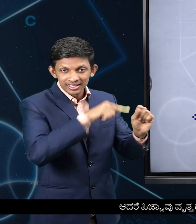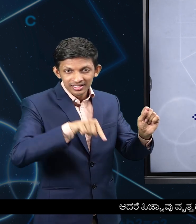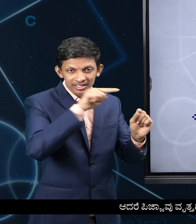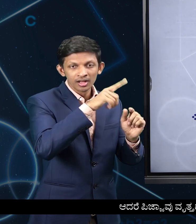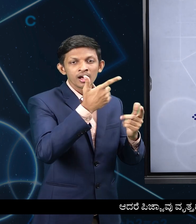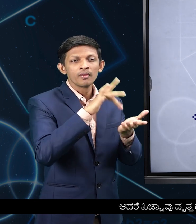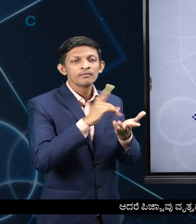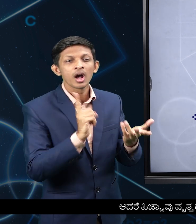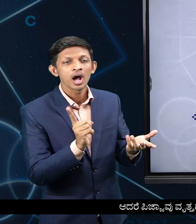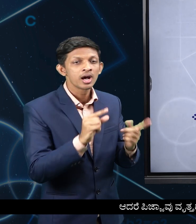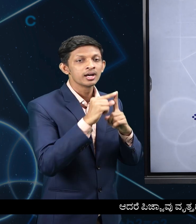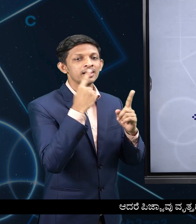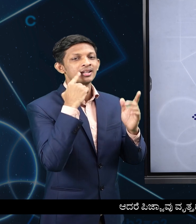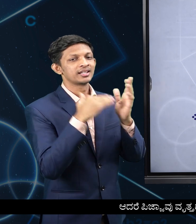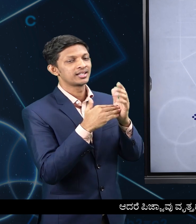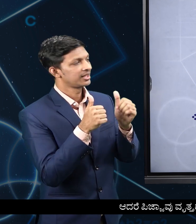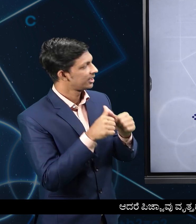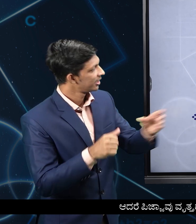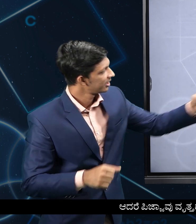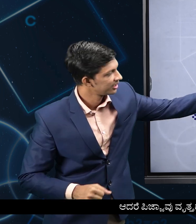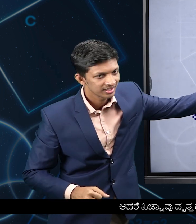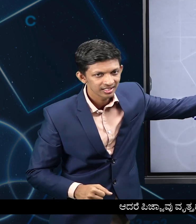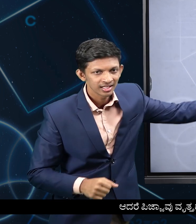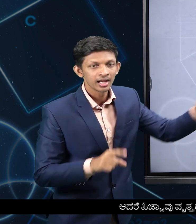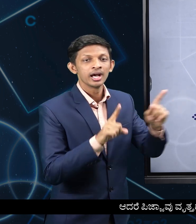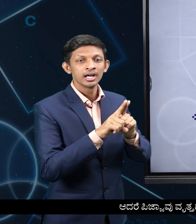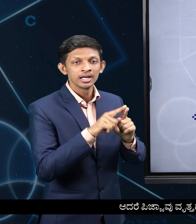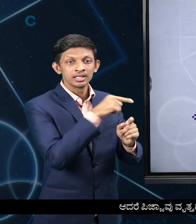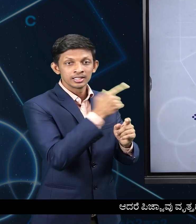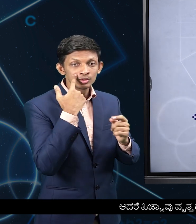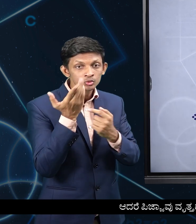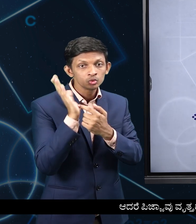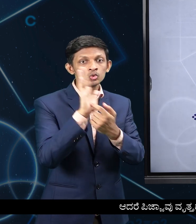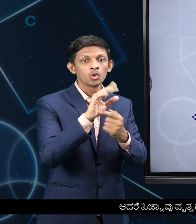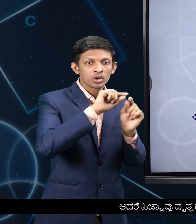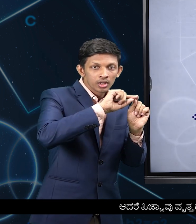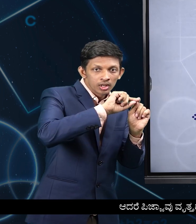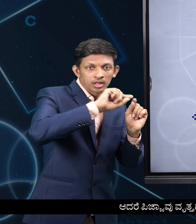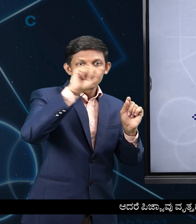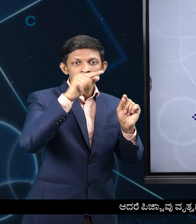ಆದರೆ ಪಿಜ್ಜಾವು ವೃತ್ತದ ಗಡಿಯೊಳಗೆ ಸುತ್ತುವರೆದಿದ ವಿಮಾನವನ್ನು ಸೂಚಿಸುತ್ತದೆ.